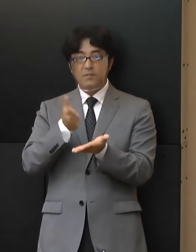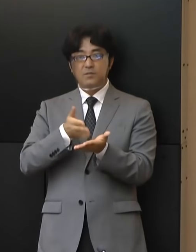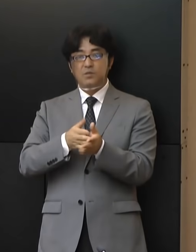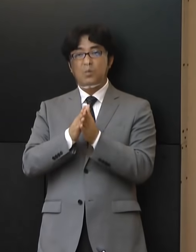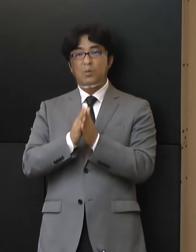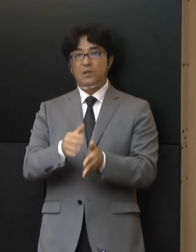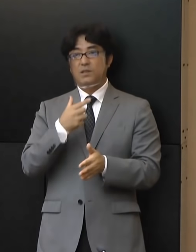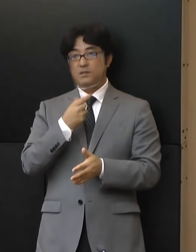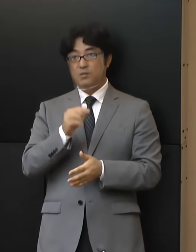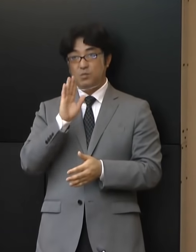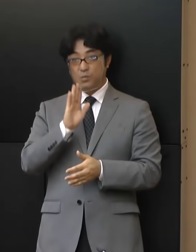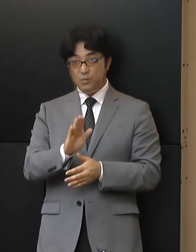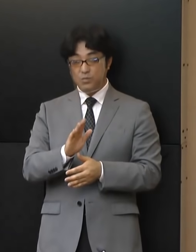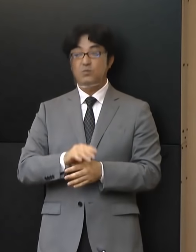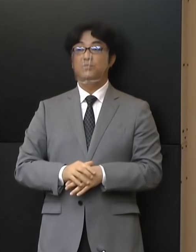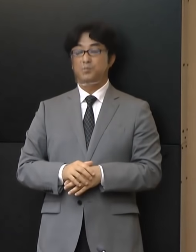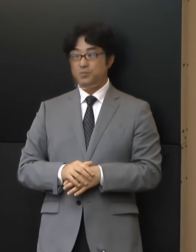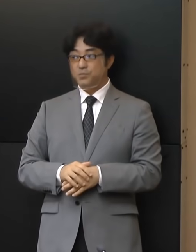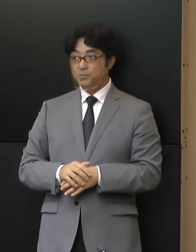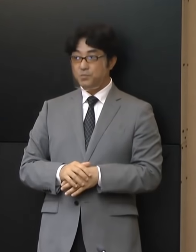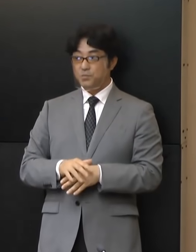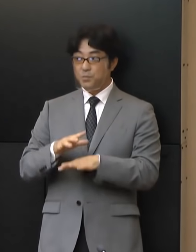診 療所 がそこまでできているのか という体験を 思います。もし 分 から ない ように